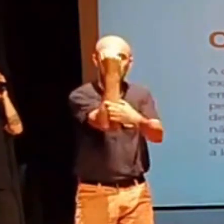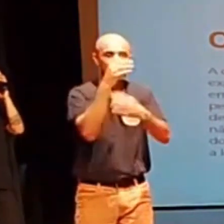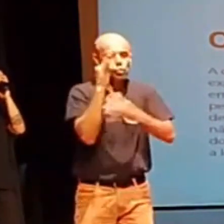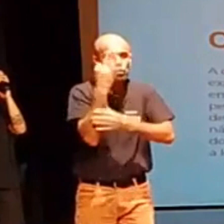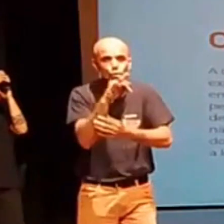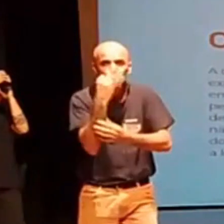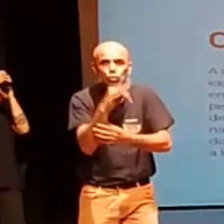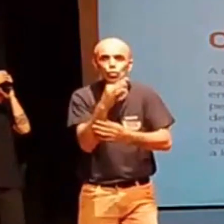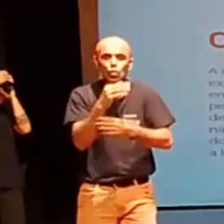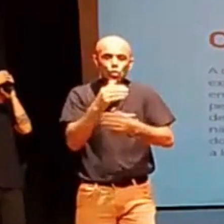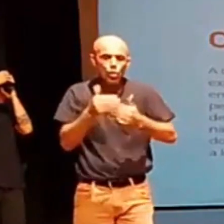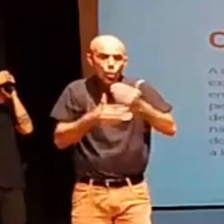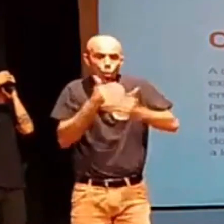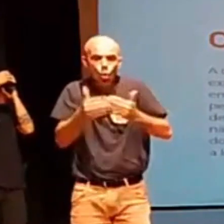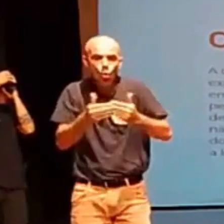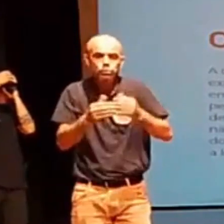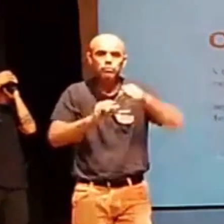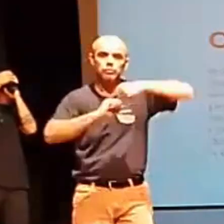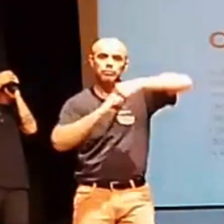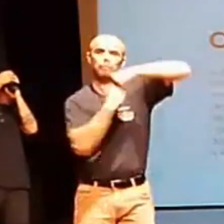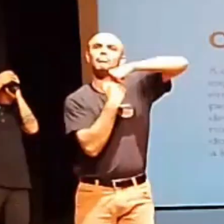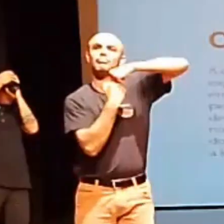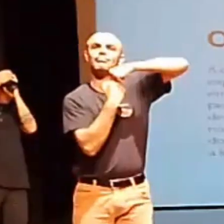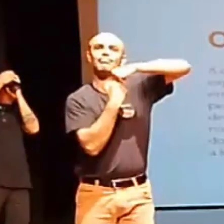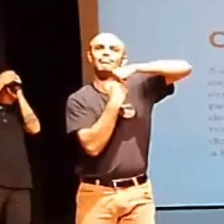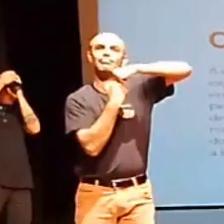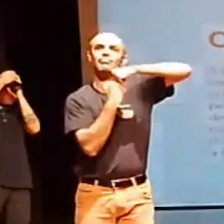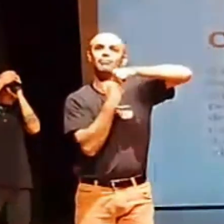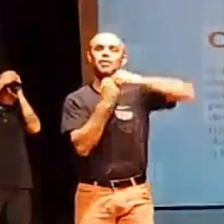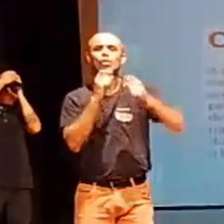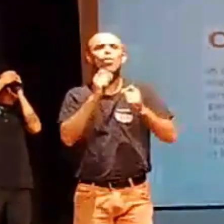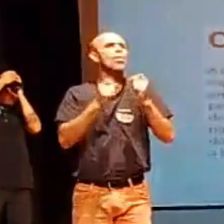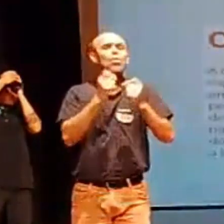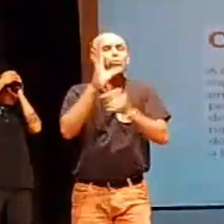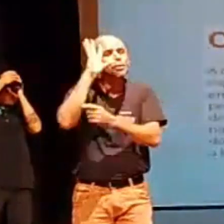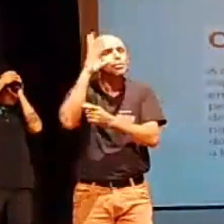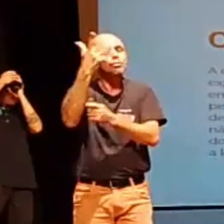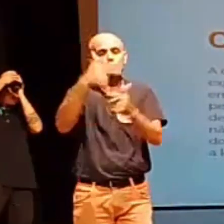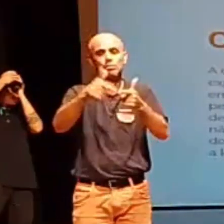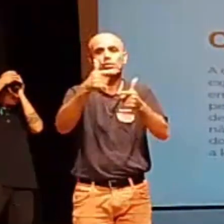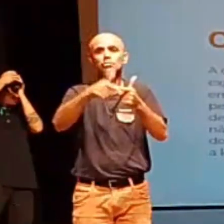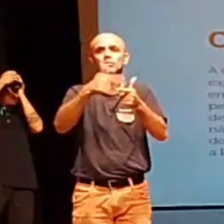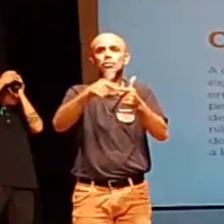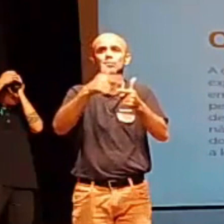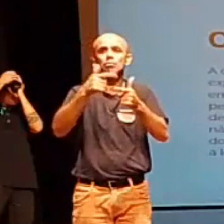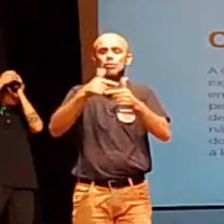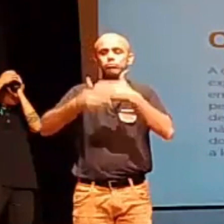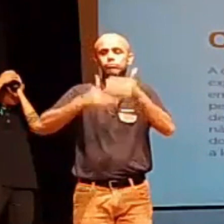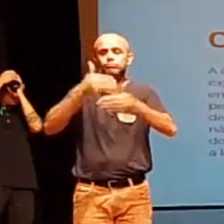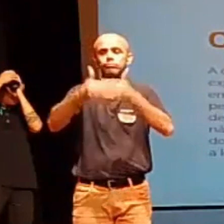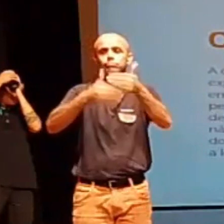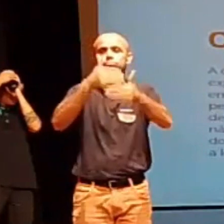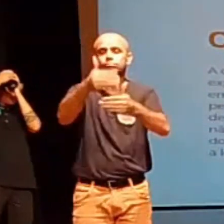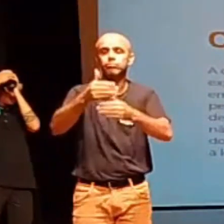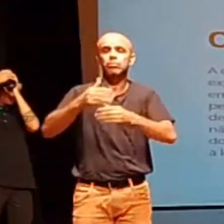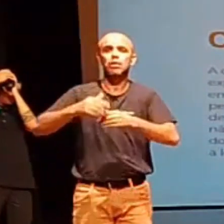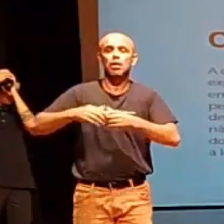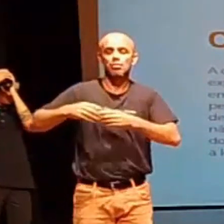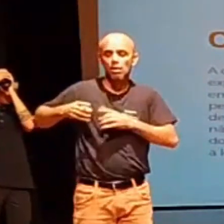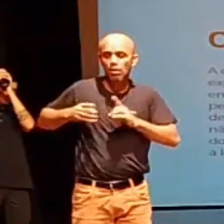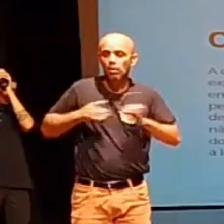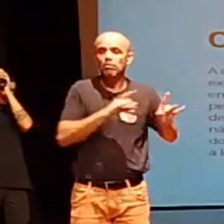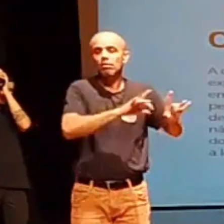da crise, do travar e da causa do problema, para que isso não se torne algo